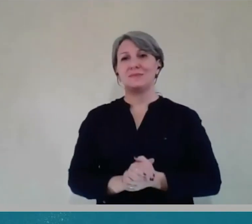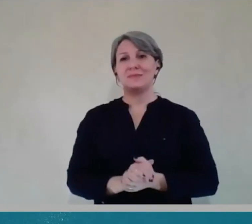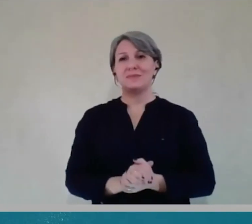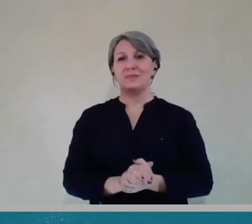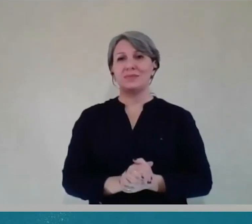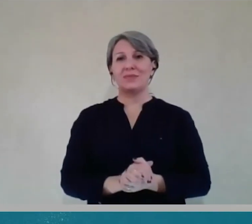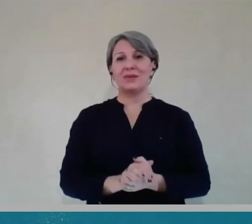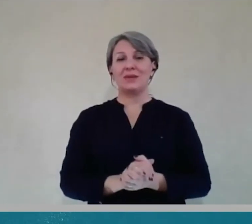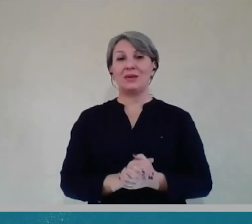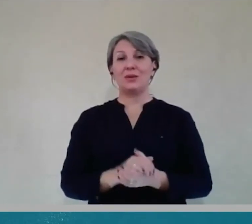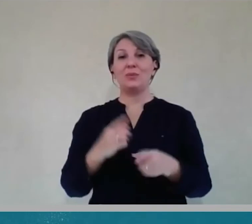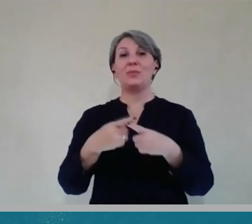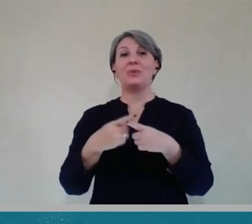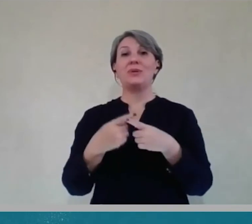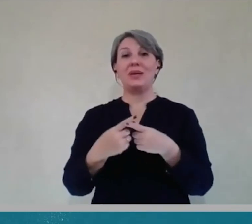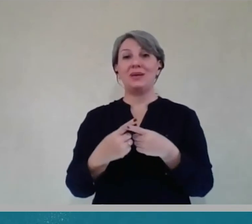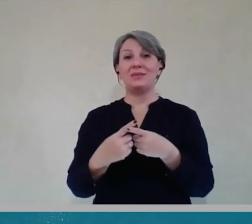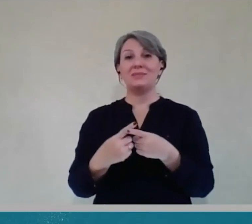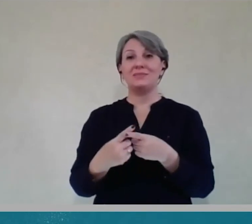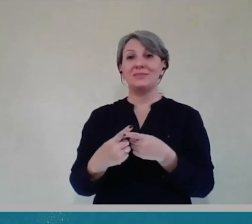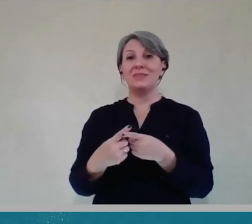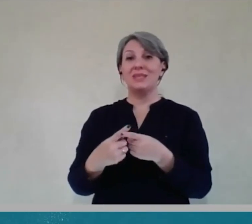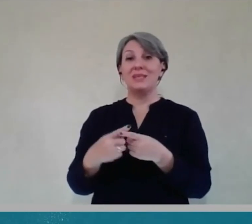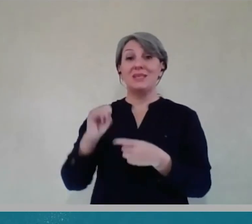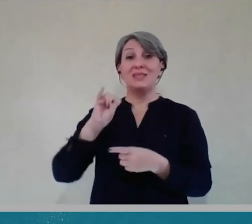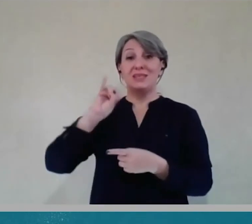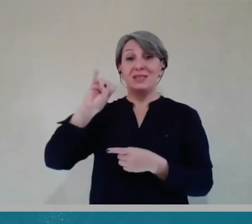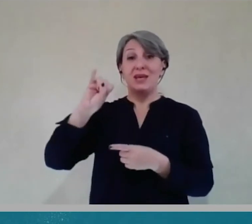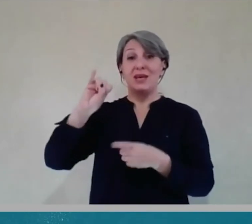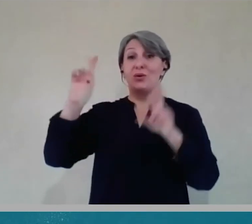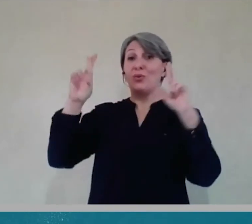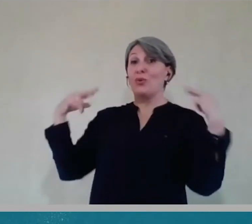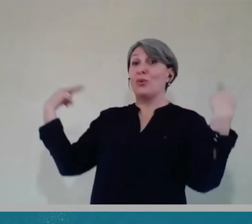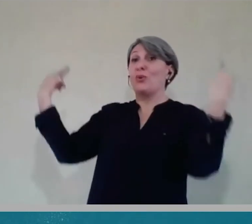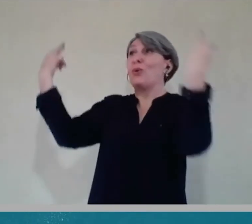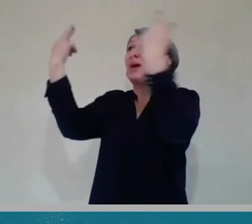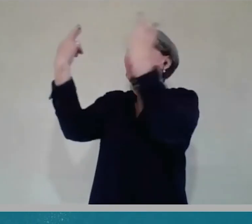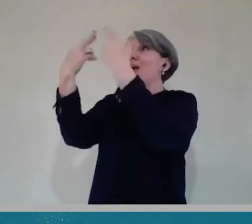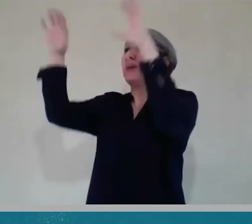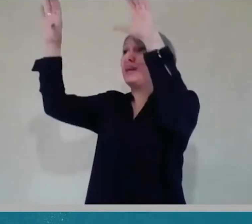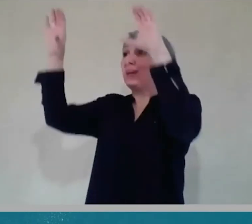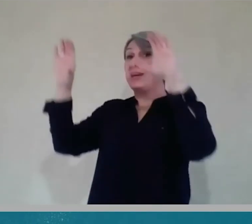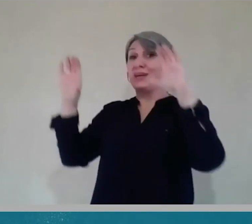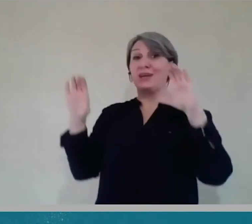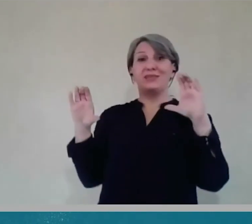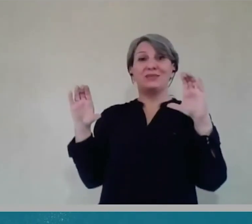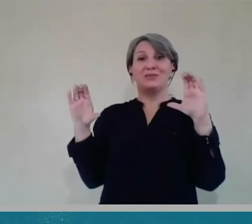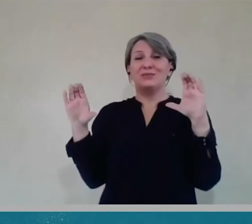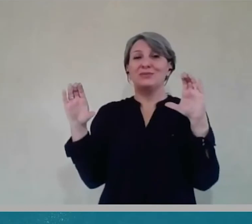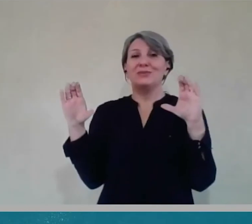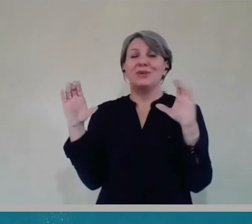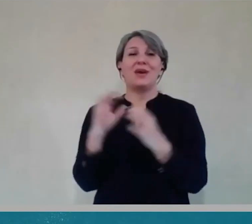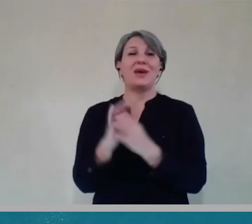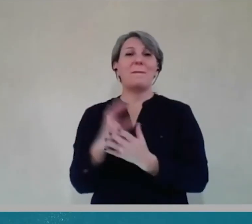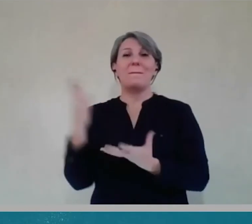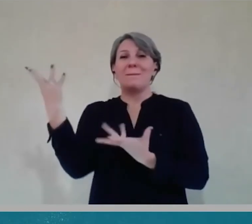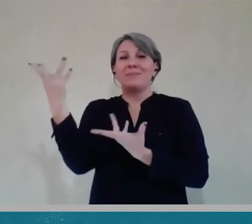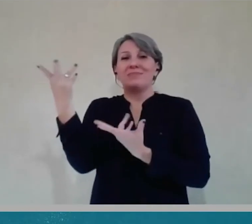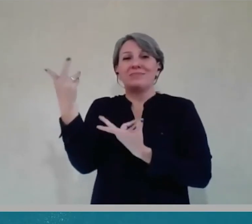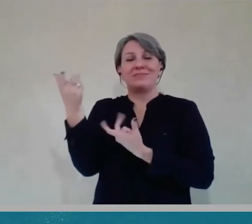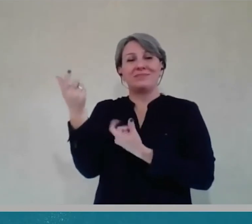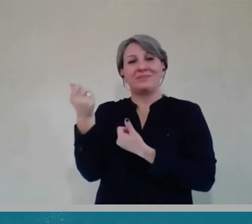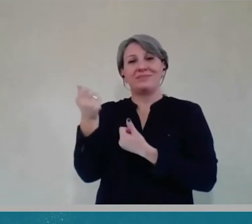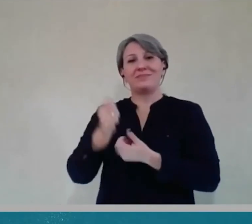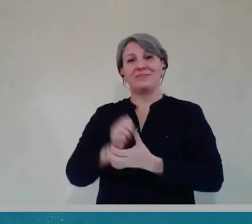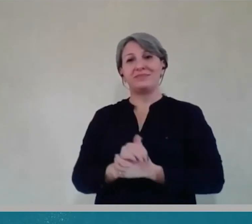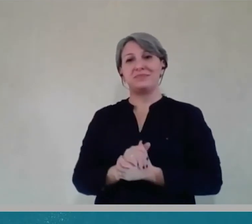nós seremos totalmente satisfeitos. Porque Ele é a fonte de toda a satisfação. E faça-se a tua